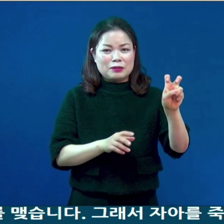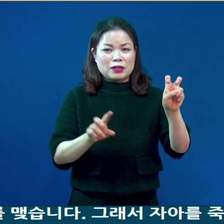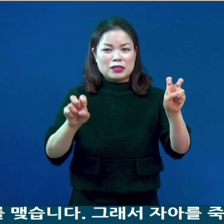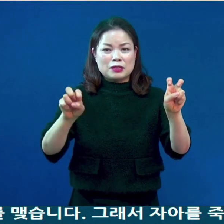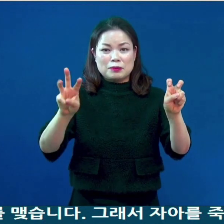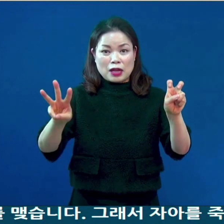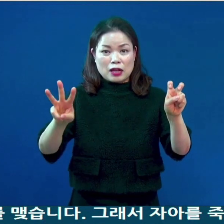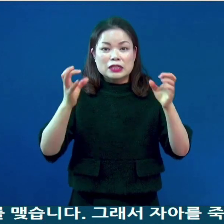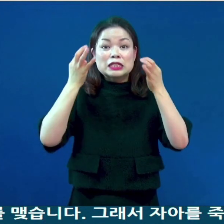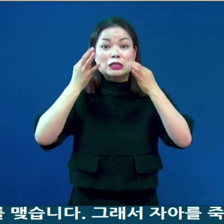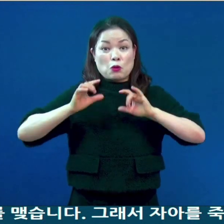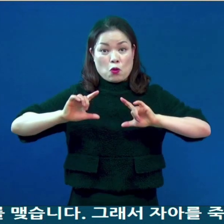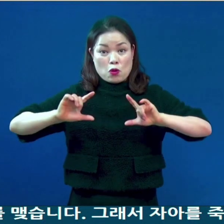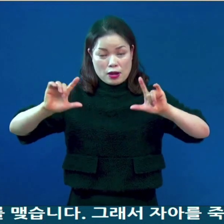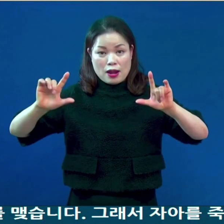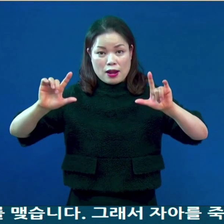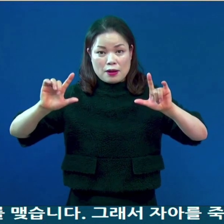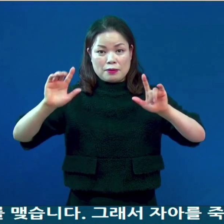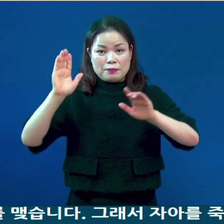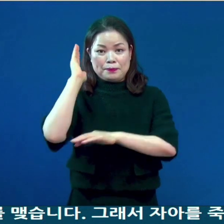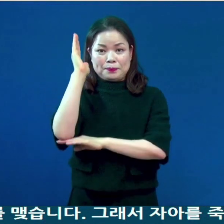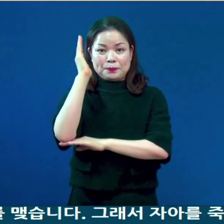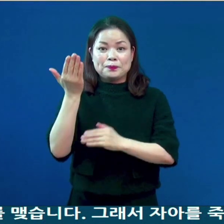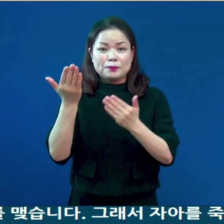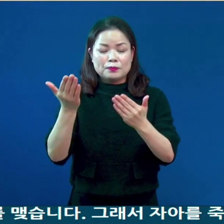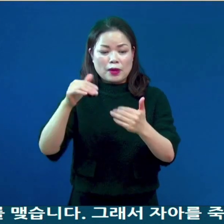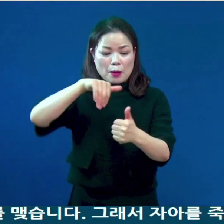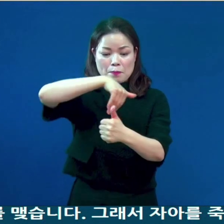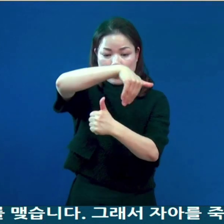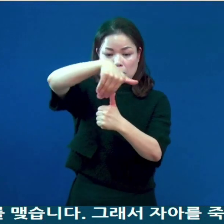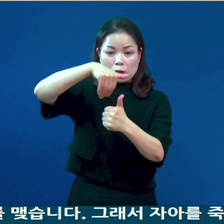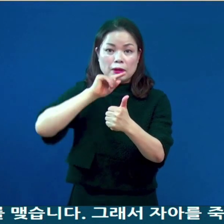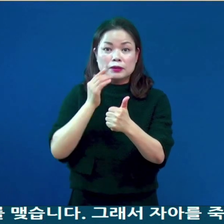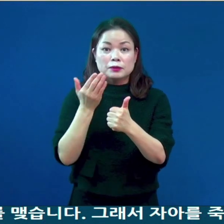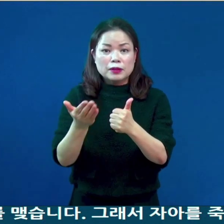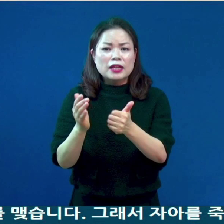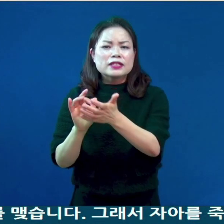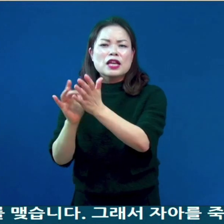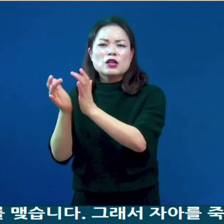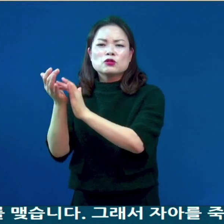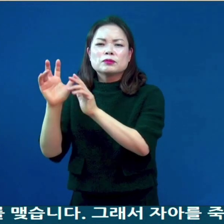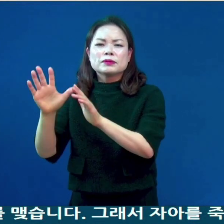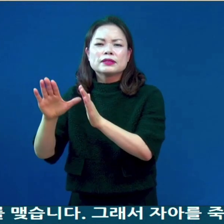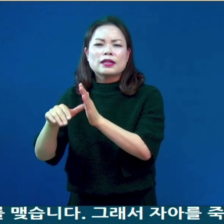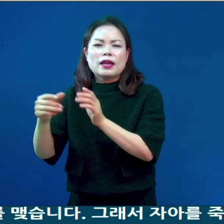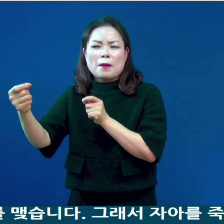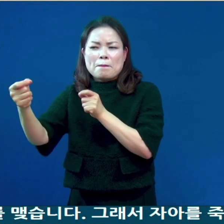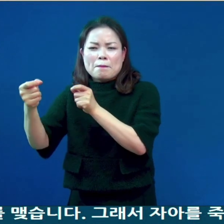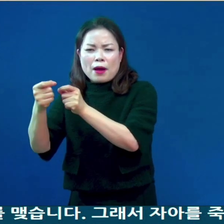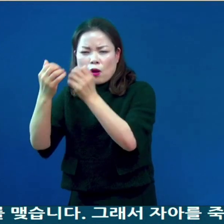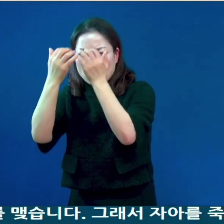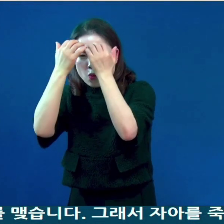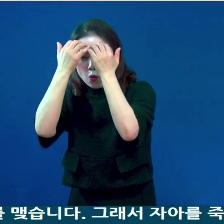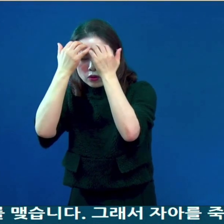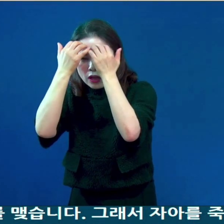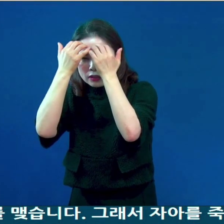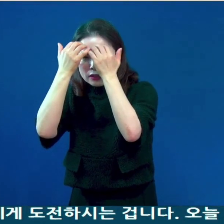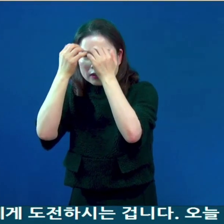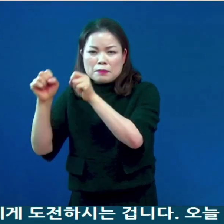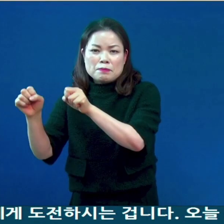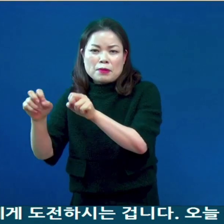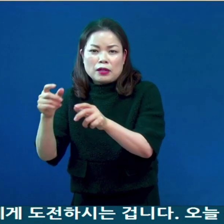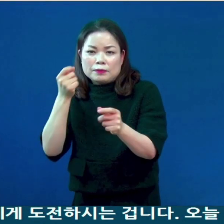23절까지는 오는 금요일 날 다룰 겁니다. 이 배경을 간단히만 말씀드리면 예수님이 이제 때가 차서 고난을 당할